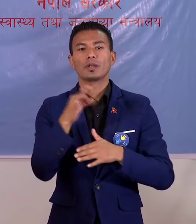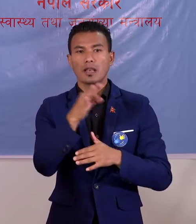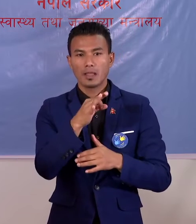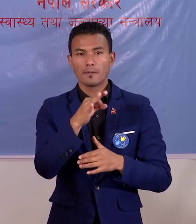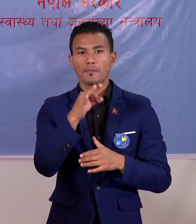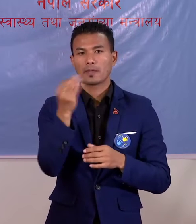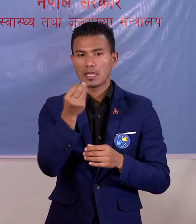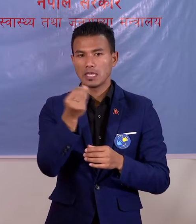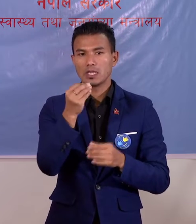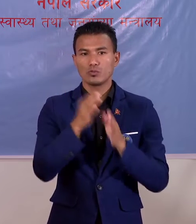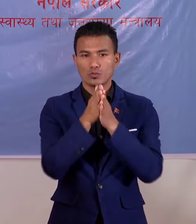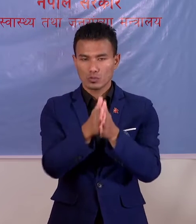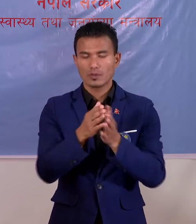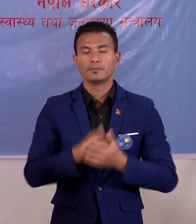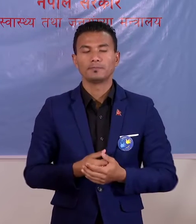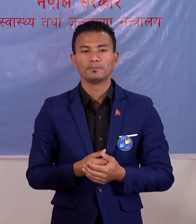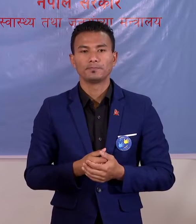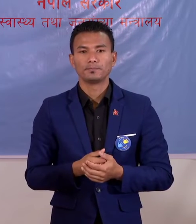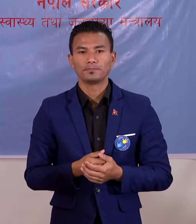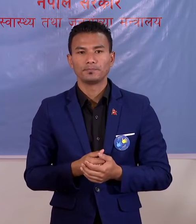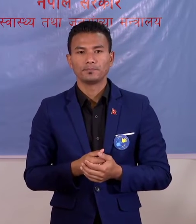मन्त्रालय केही अनुरोध गर्न चाहन्छ।